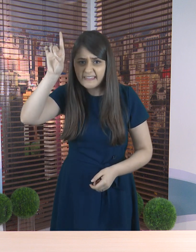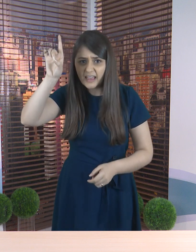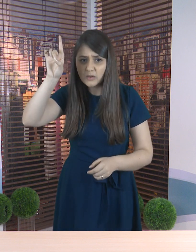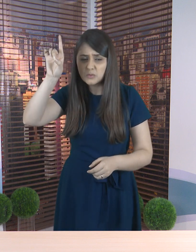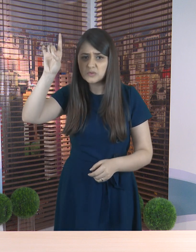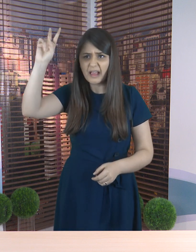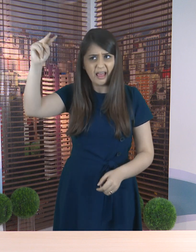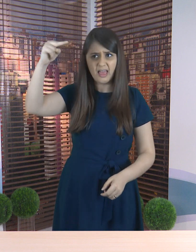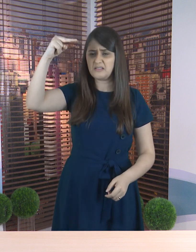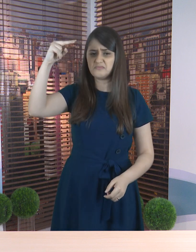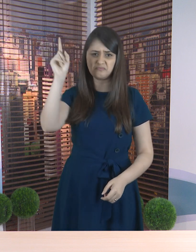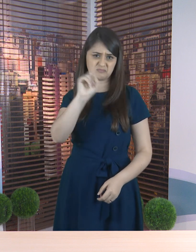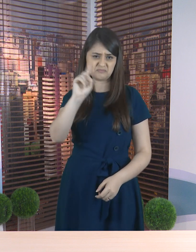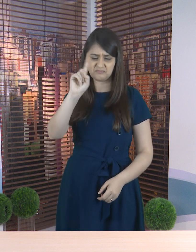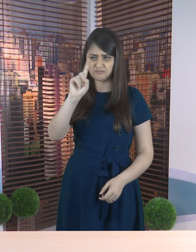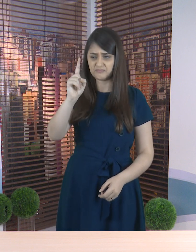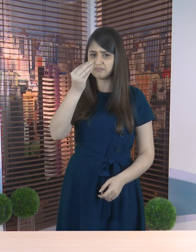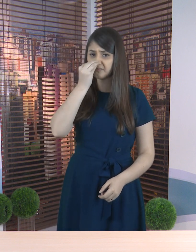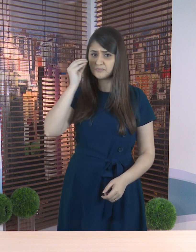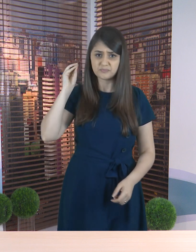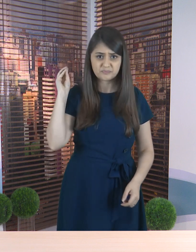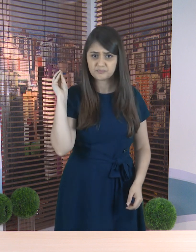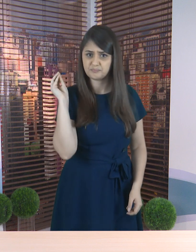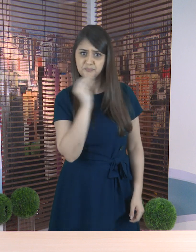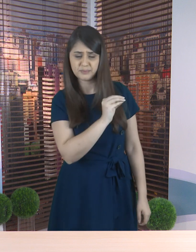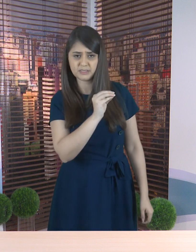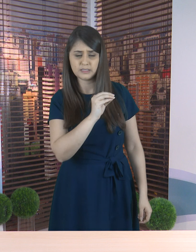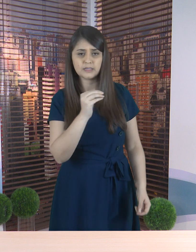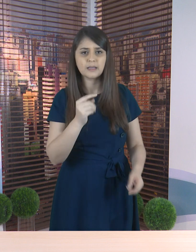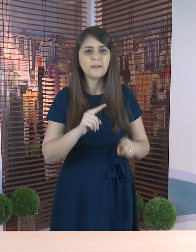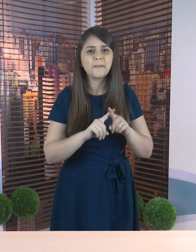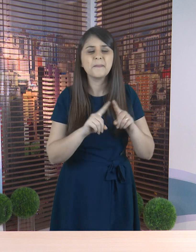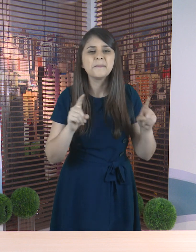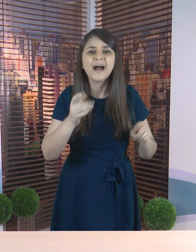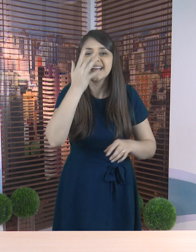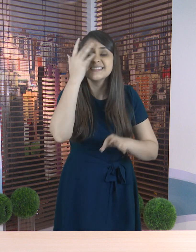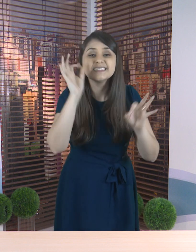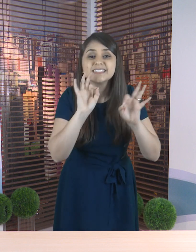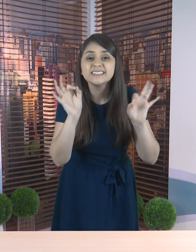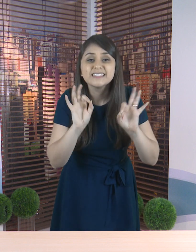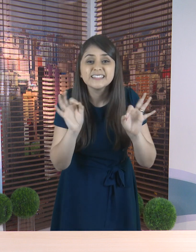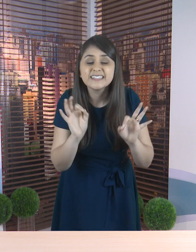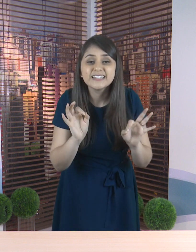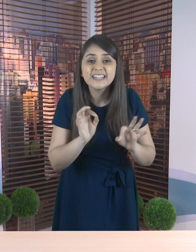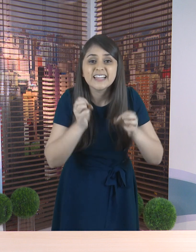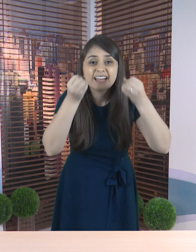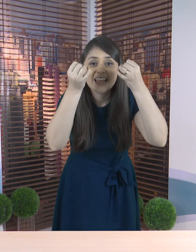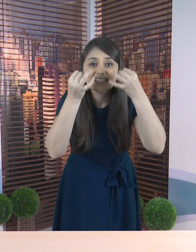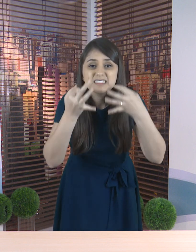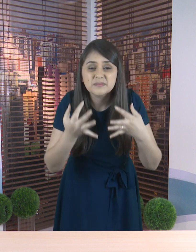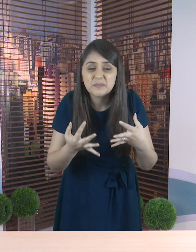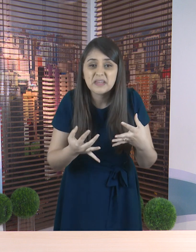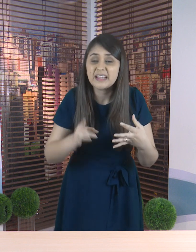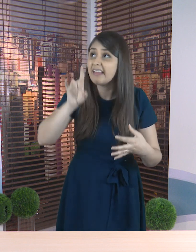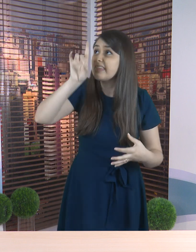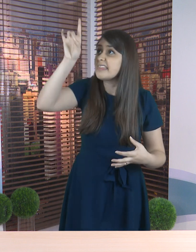Assim, no capítulo 11, vemos que Zofar, da mesma maneira que seus amigos, defende o dogma da